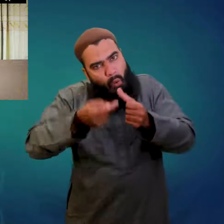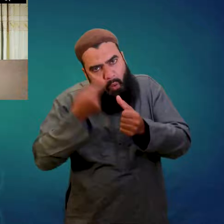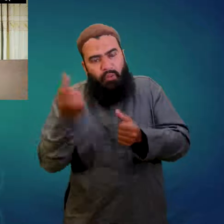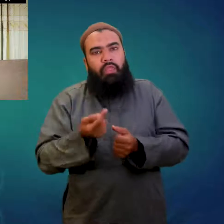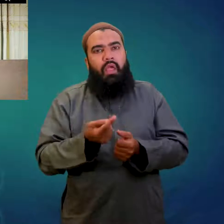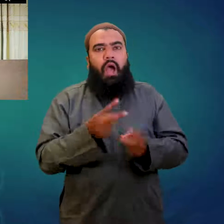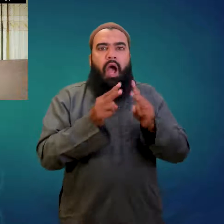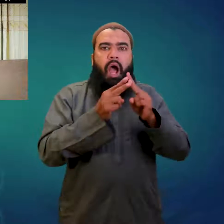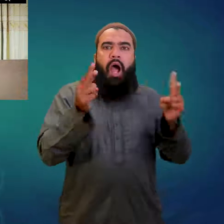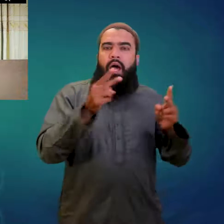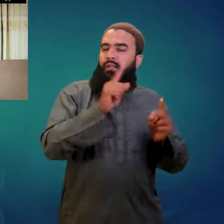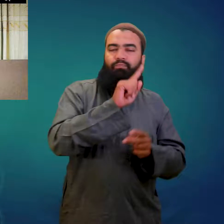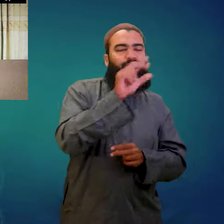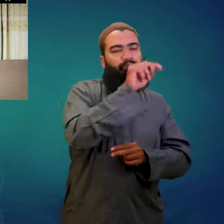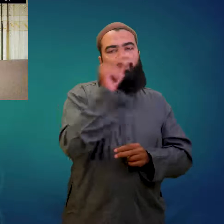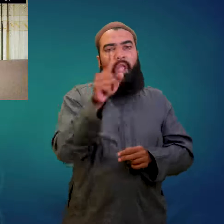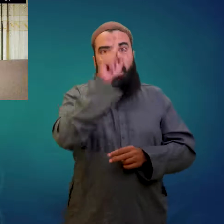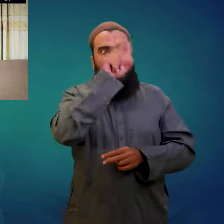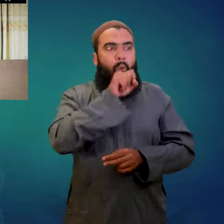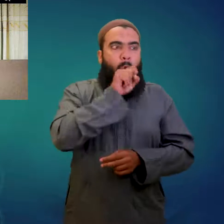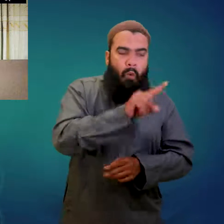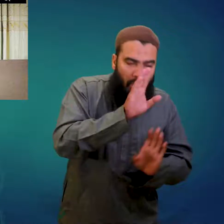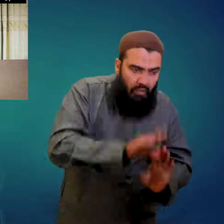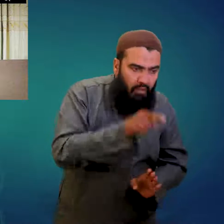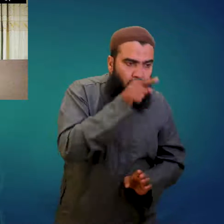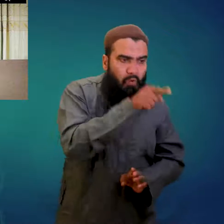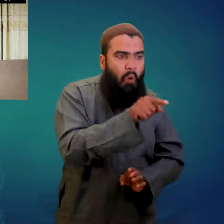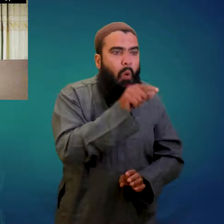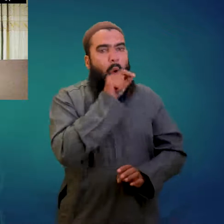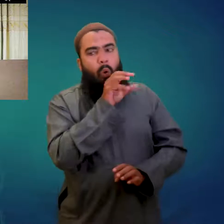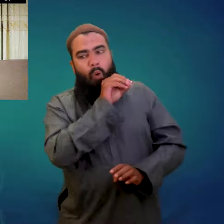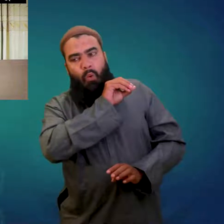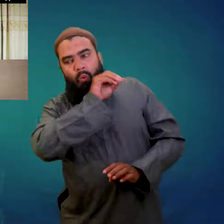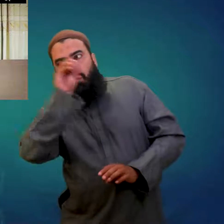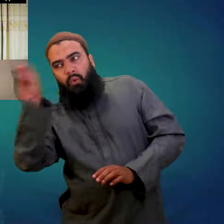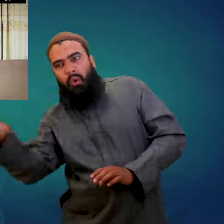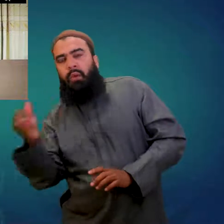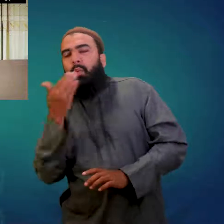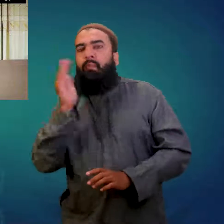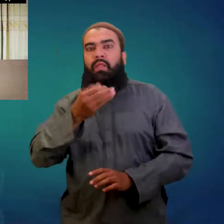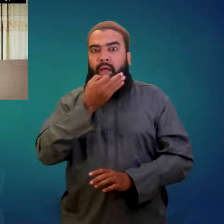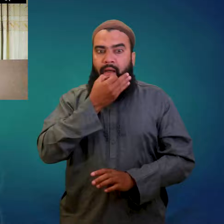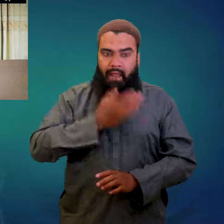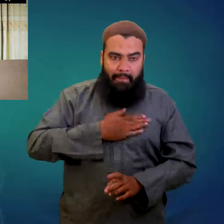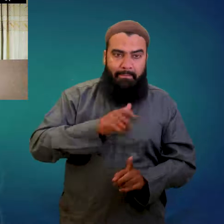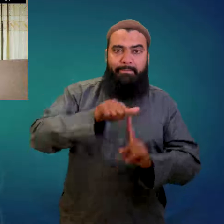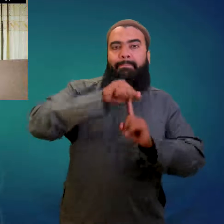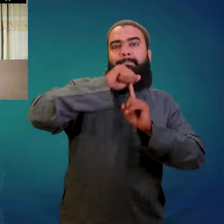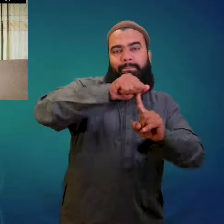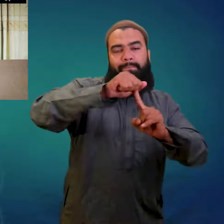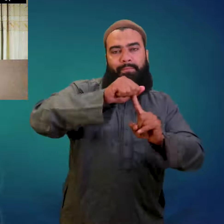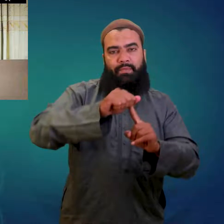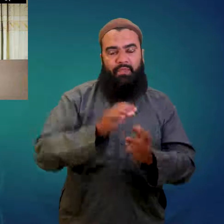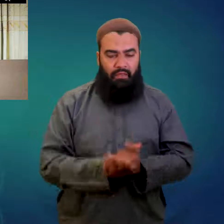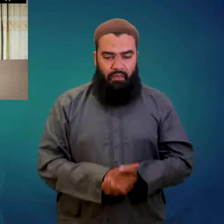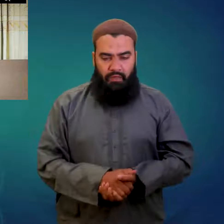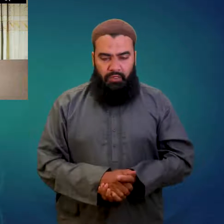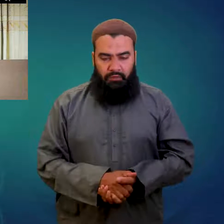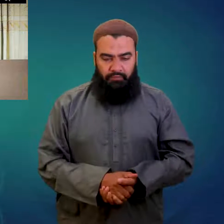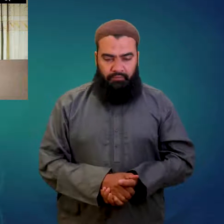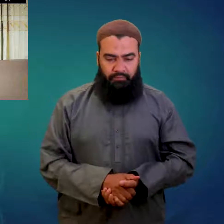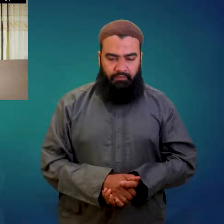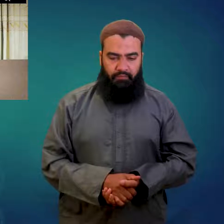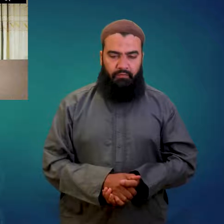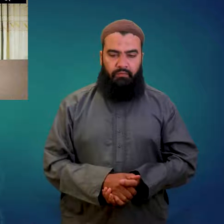عمل اپنا ہے، بلکہ وہ اللہ ہی کے حکم کے ماتحت ہوتا ہے، اس لیے اس کی تعمیل فرض فرمائی گئی۔